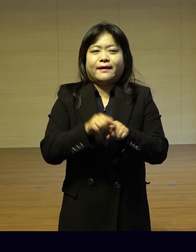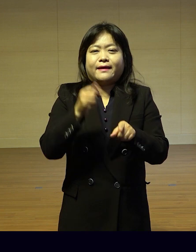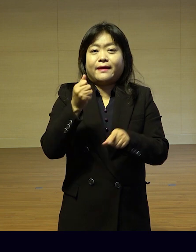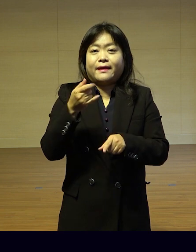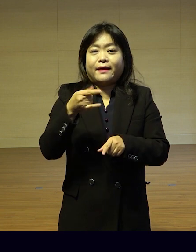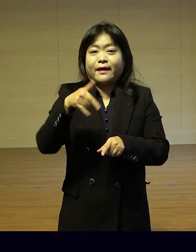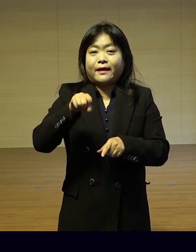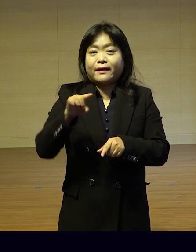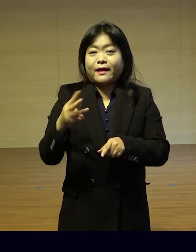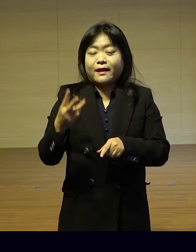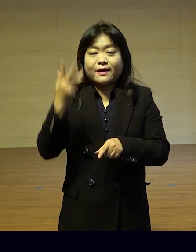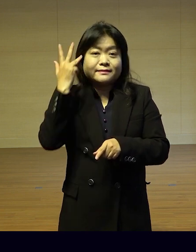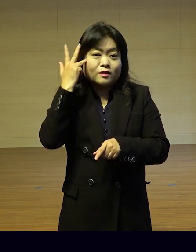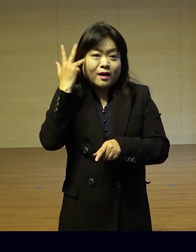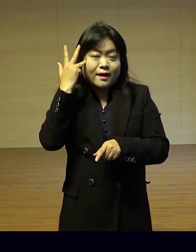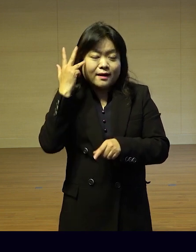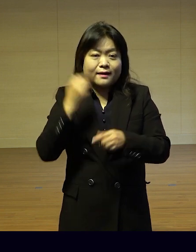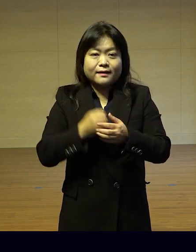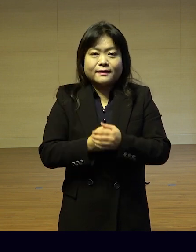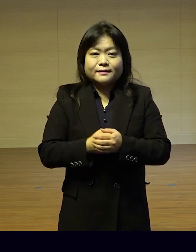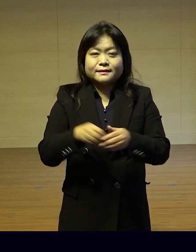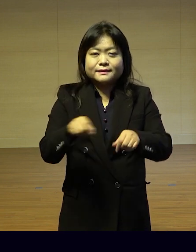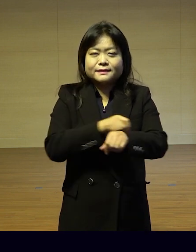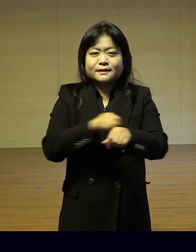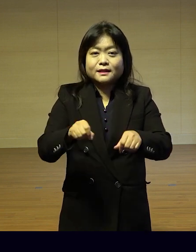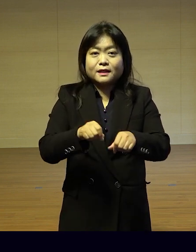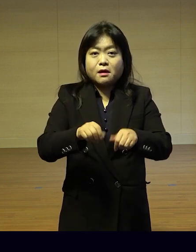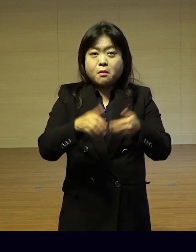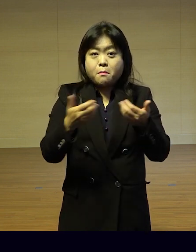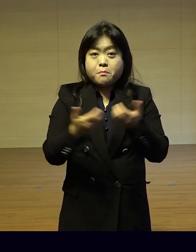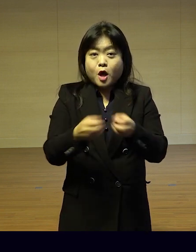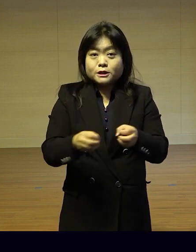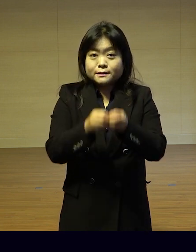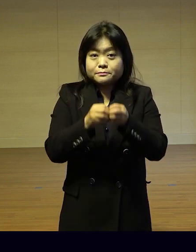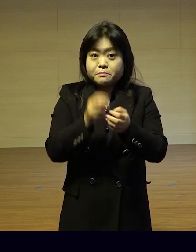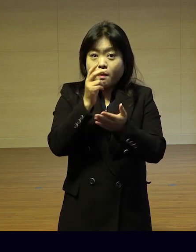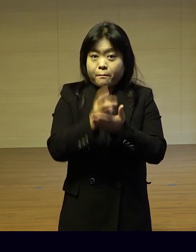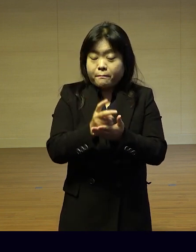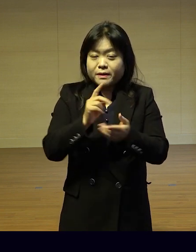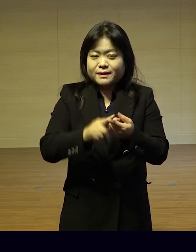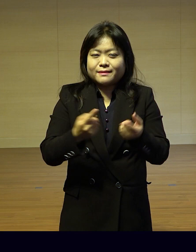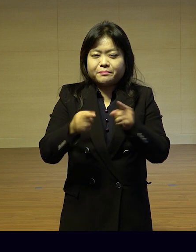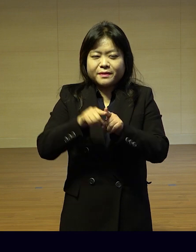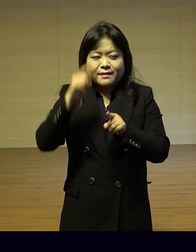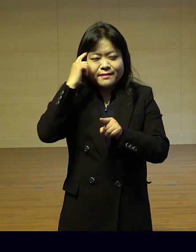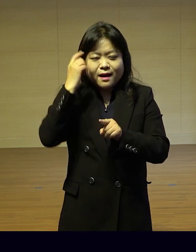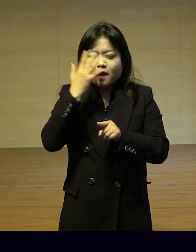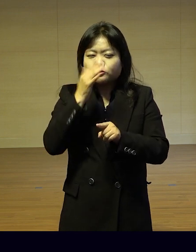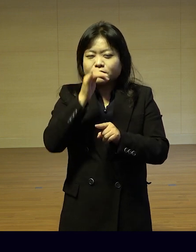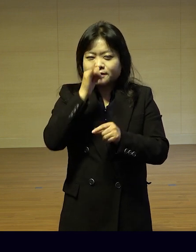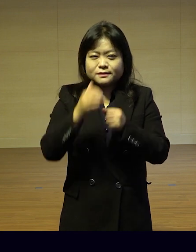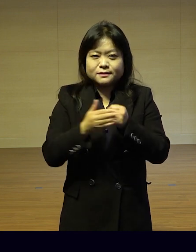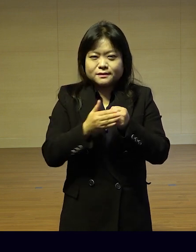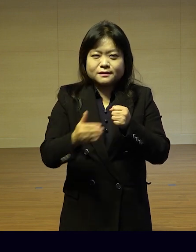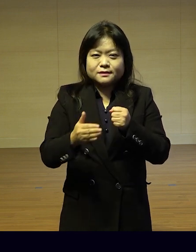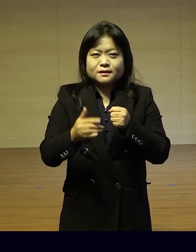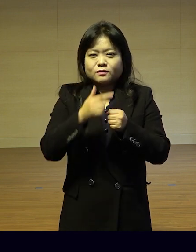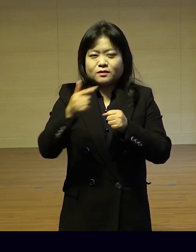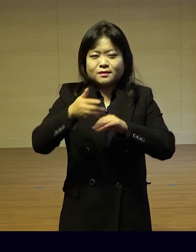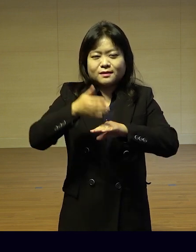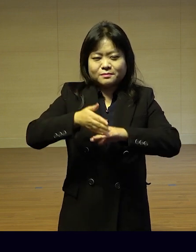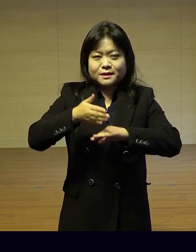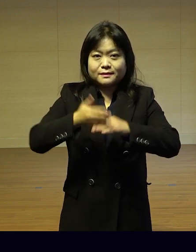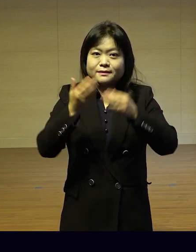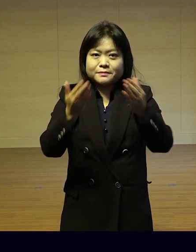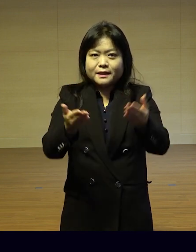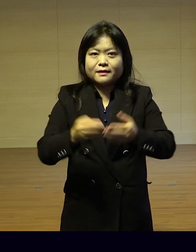헤겔 철학 사상, 특히 변증법에 대해서 함께 생각할 수 있는 시간을 갖게 된 것을